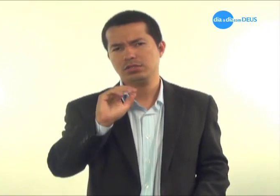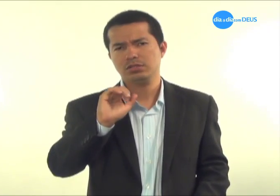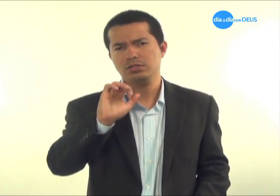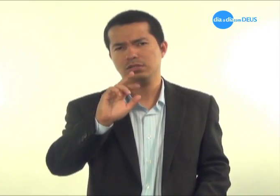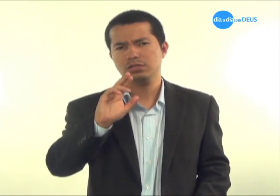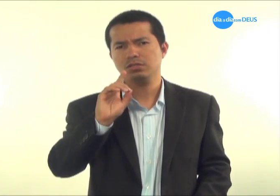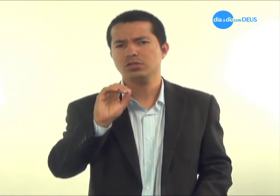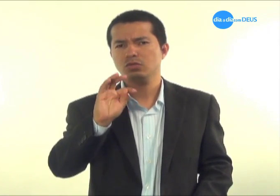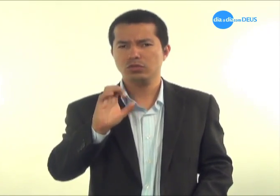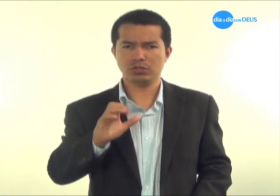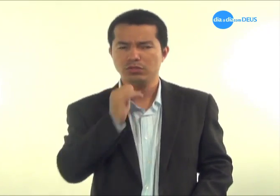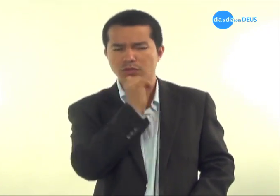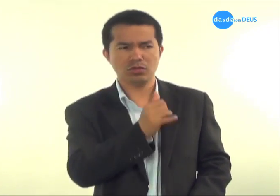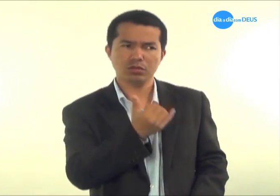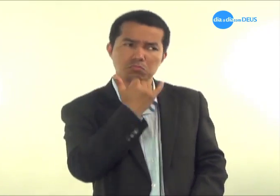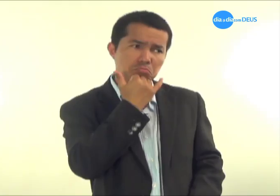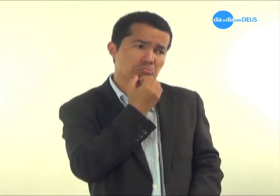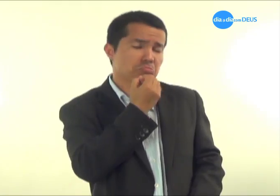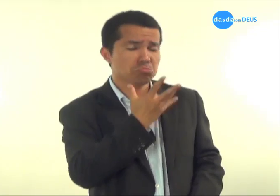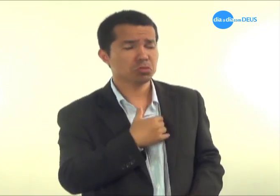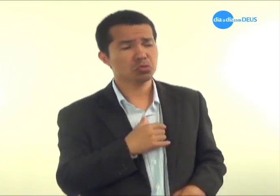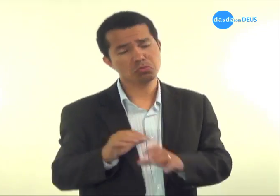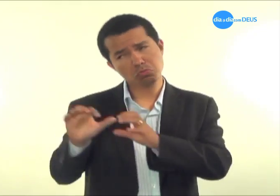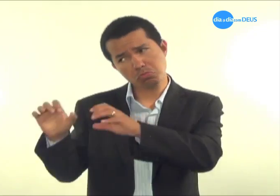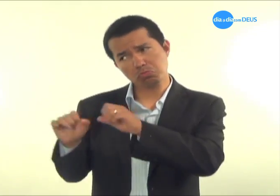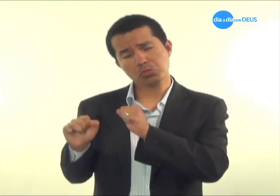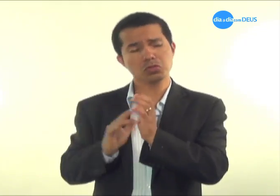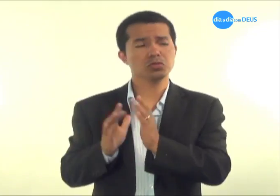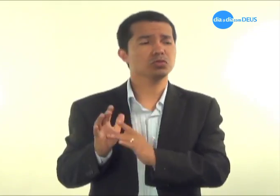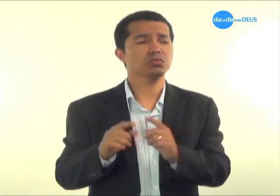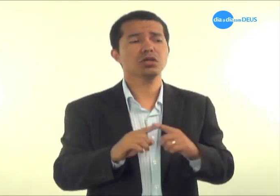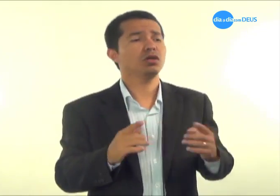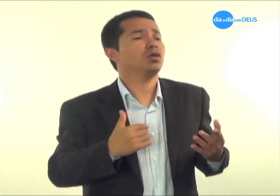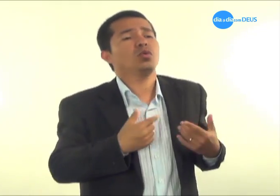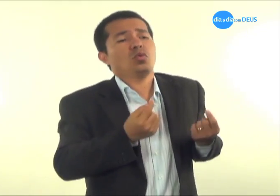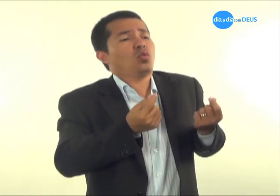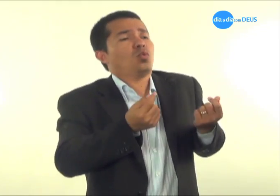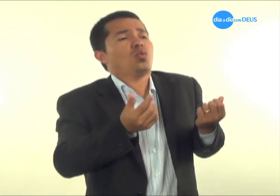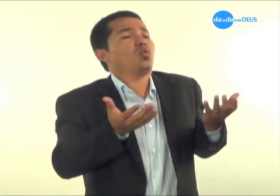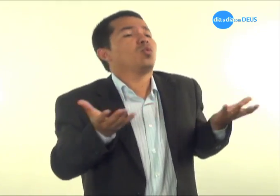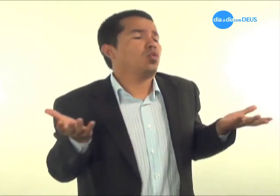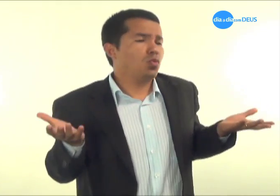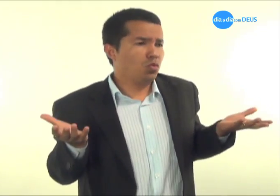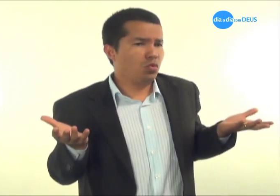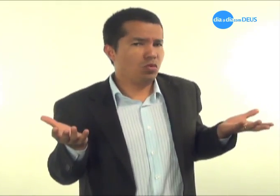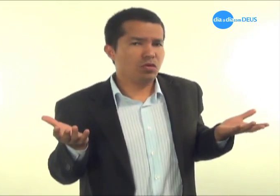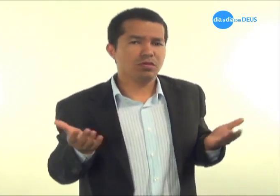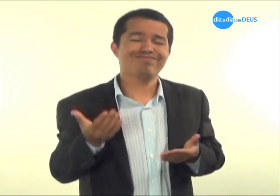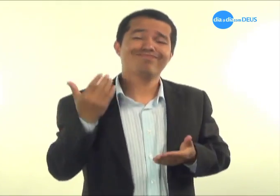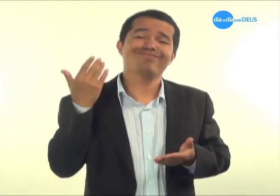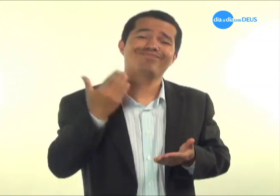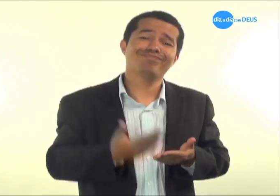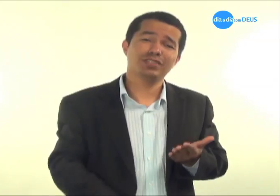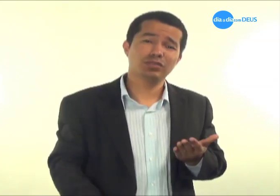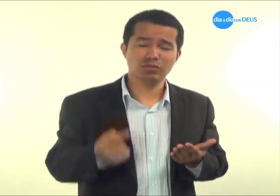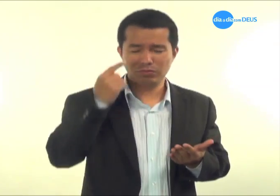assim: bom, tudo bem, eu entrego Jesus, mas quanto eu ganho com isso? Qual é a minha parte? Os